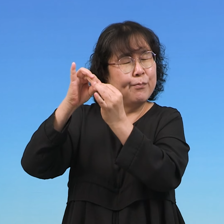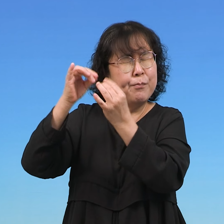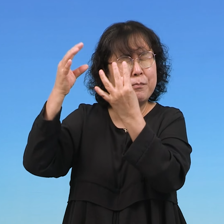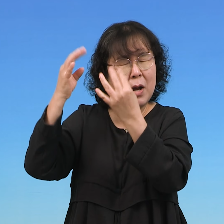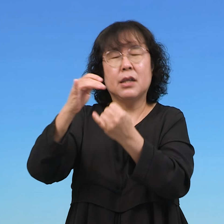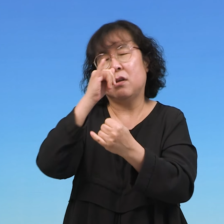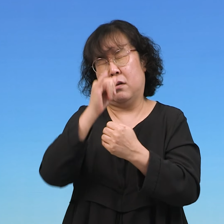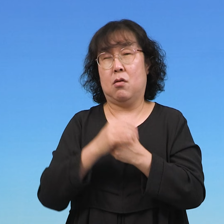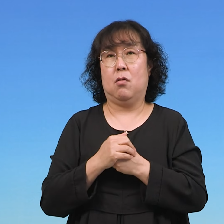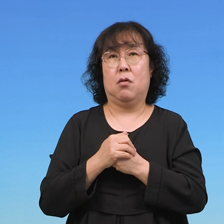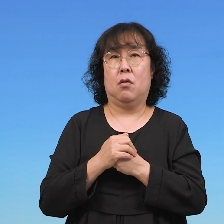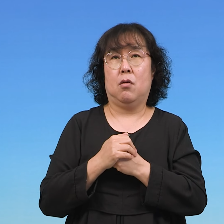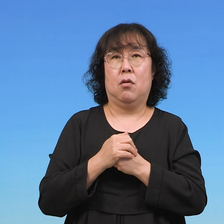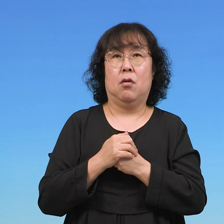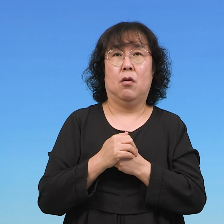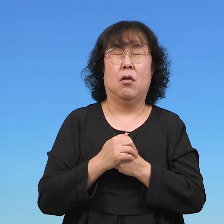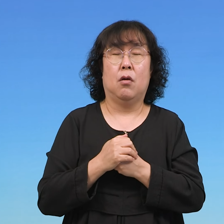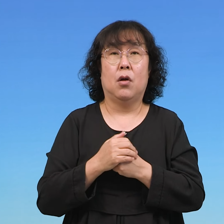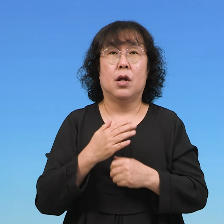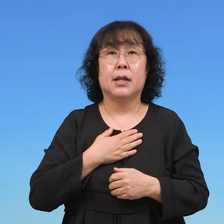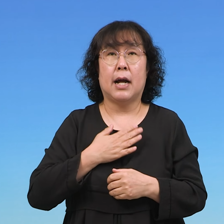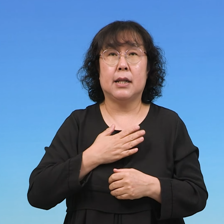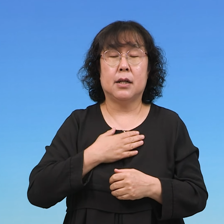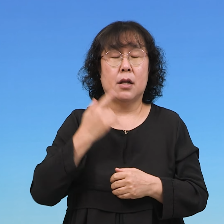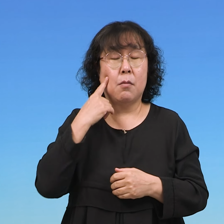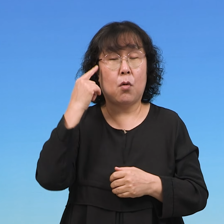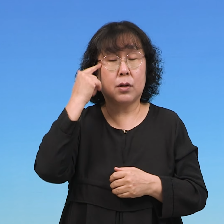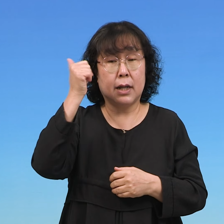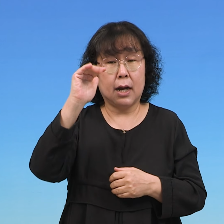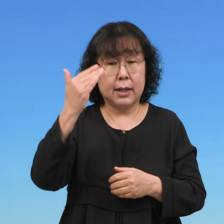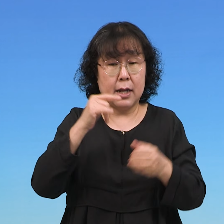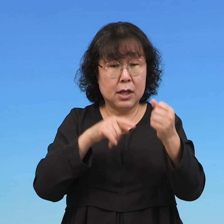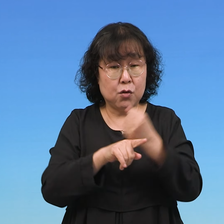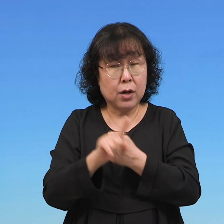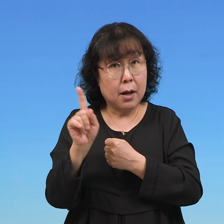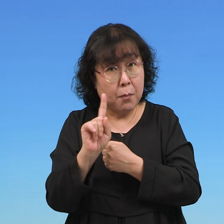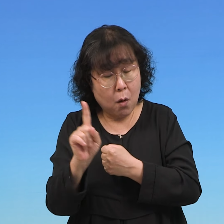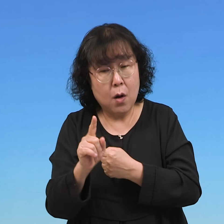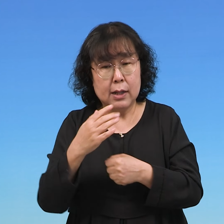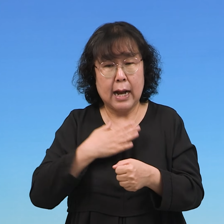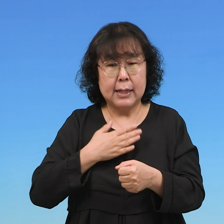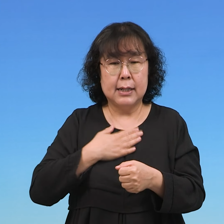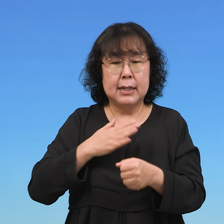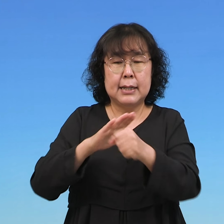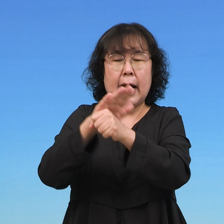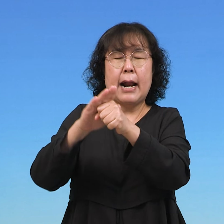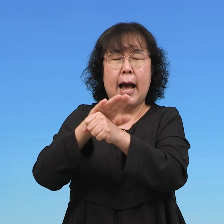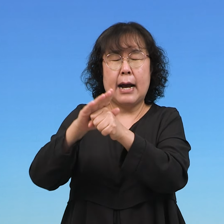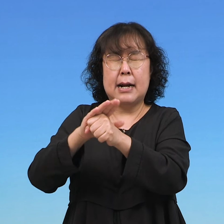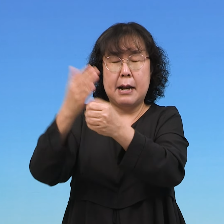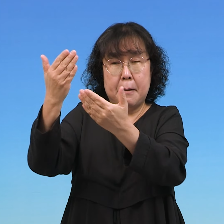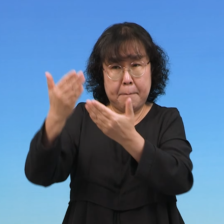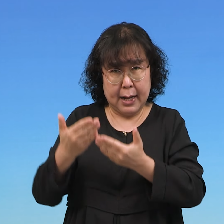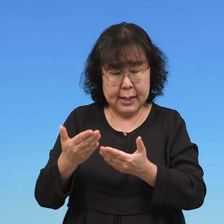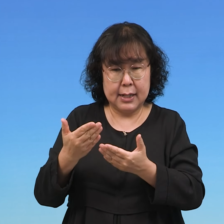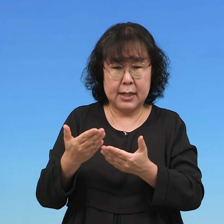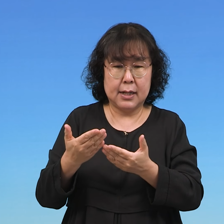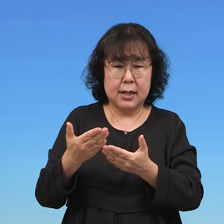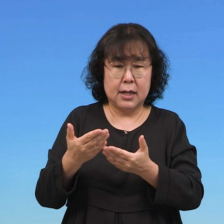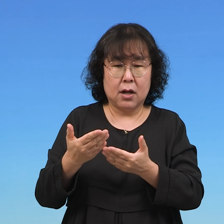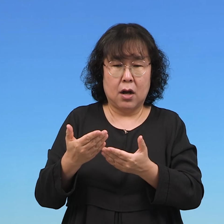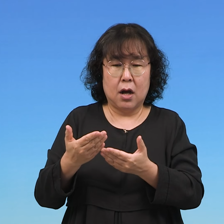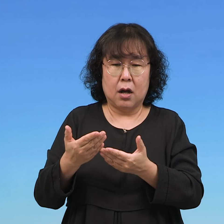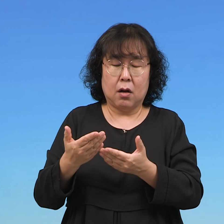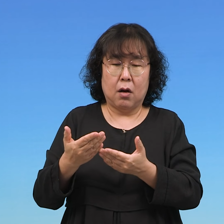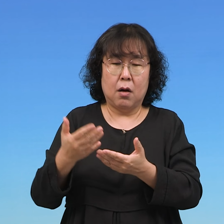목사가 됐습니까? 빚 갚으려고요. 오늘 왜 여러분 그렇게 안 오려는 사람들을 그렇게 그냥